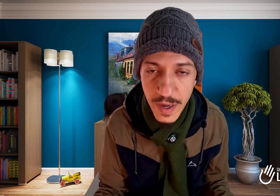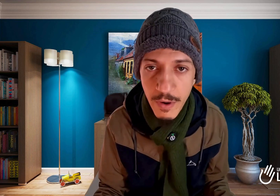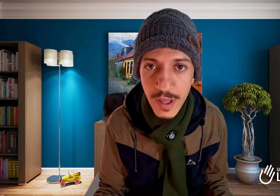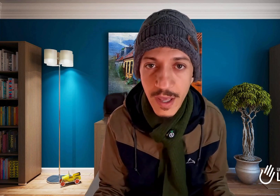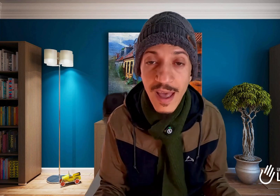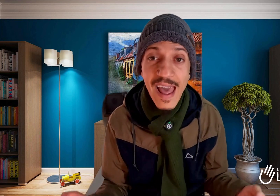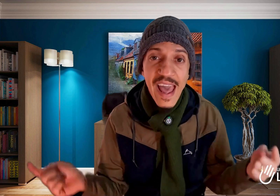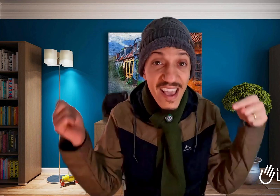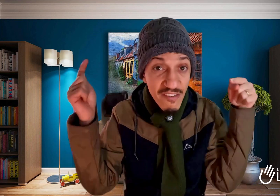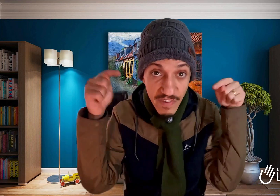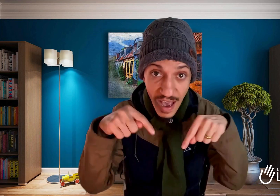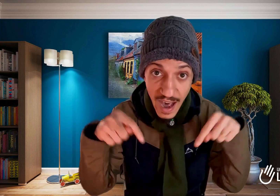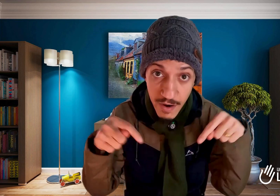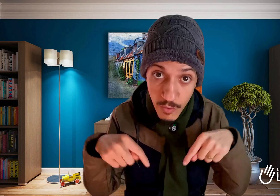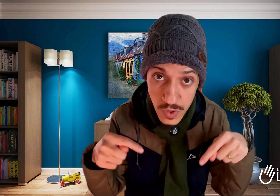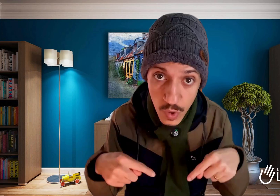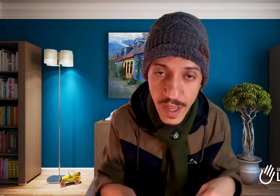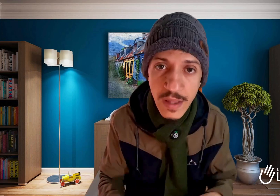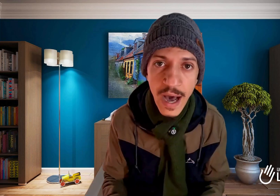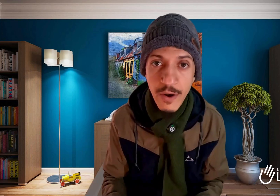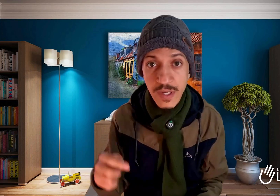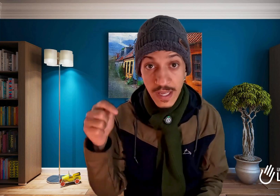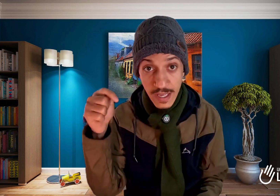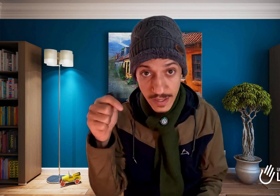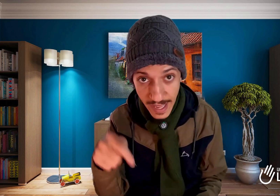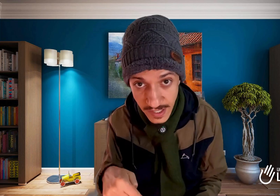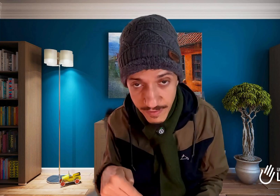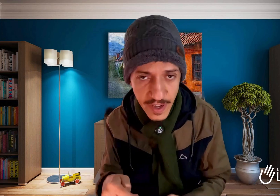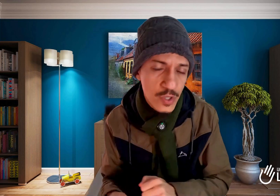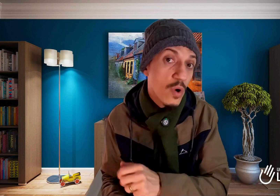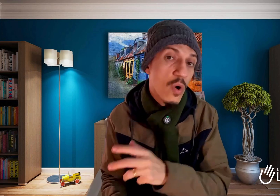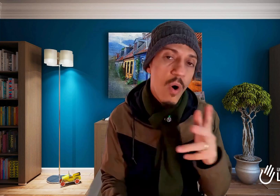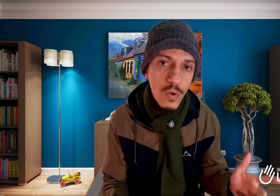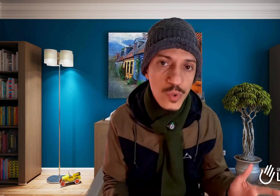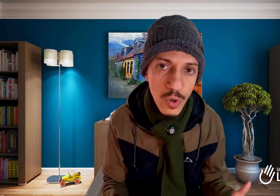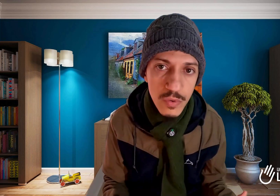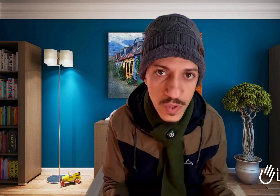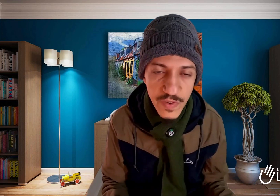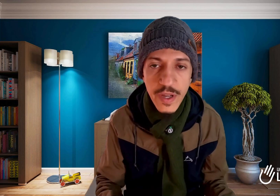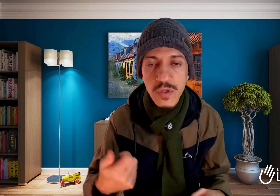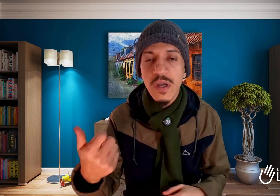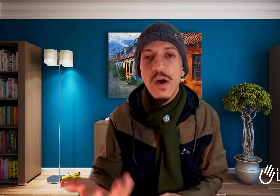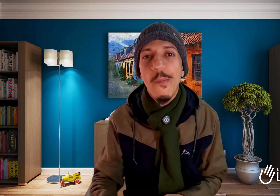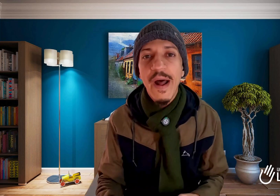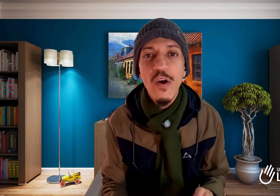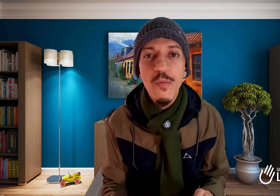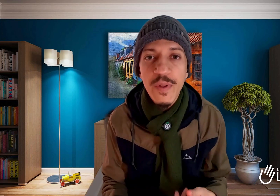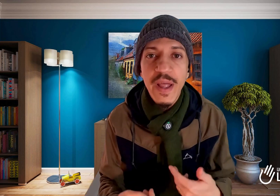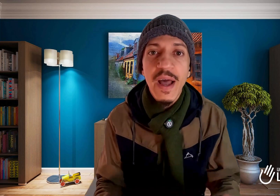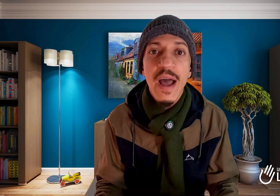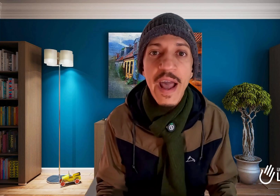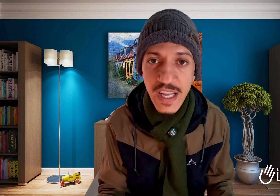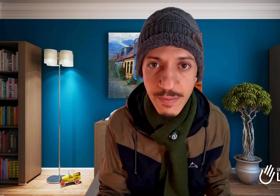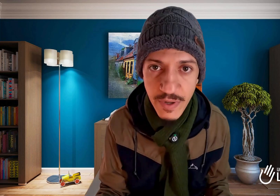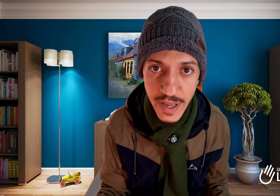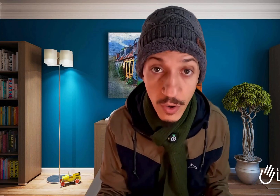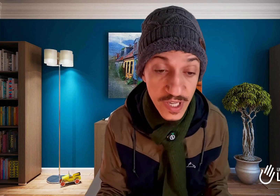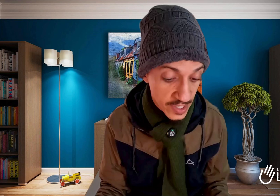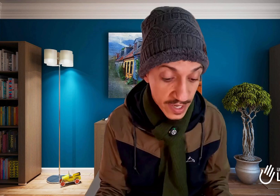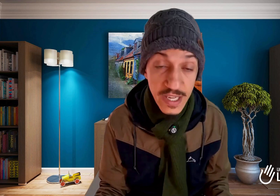aqui enviaram nos comentários desse vídeo ou de outros vídeos para eu poder responder. Ou seja, se você